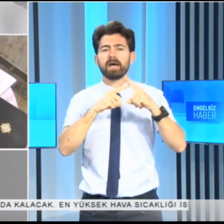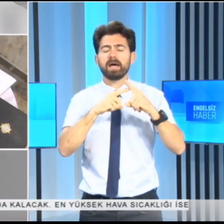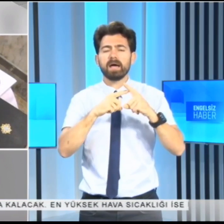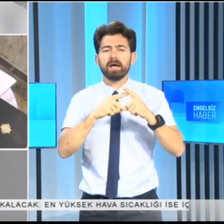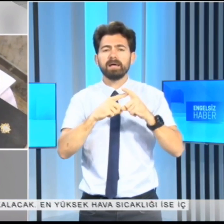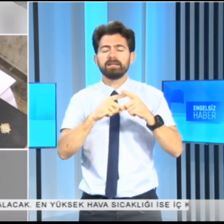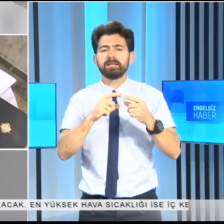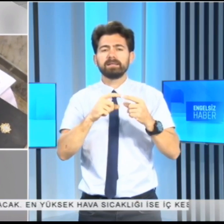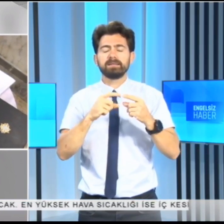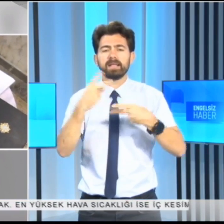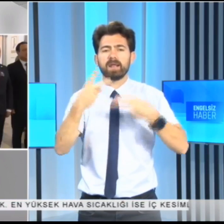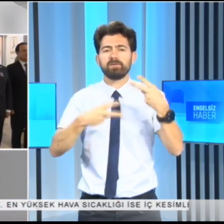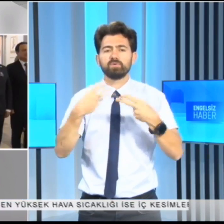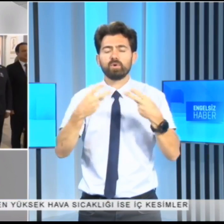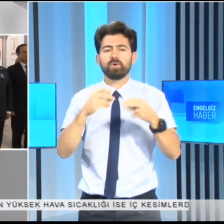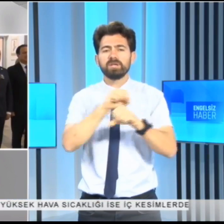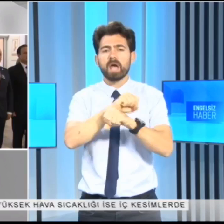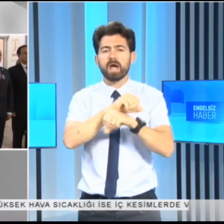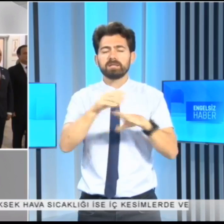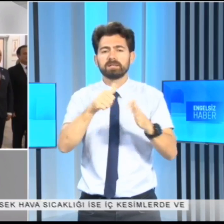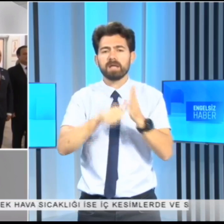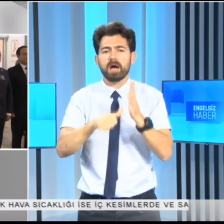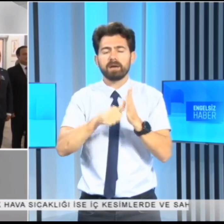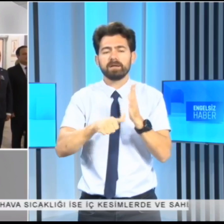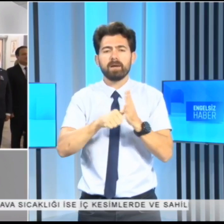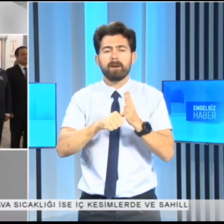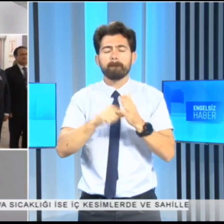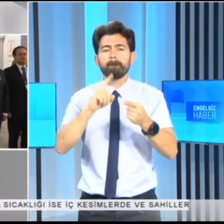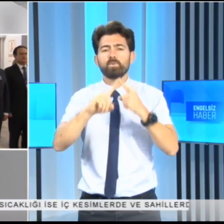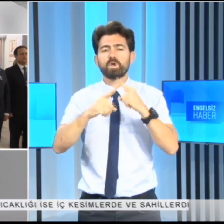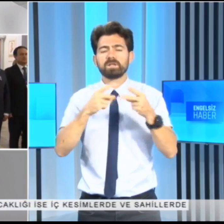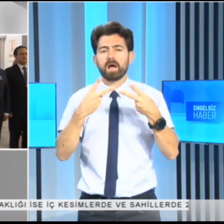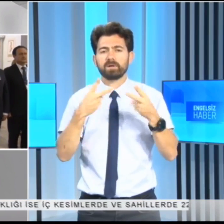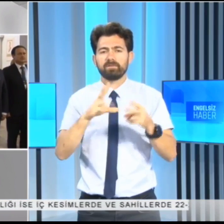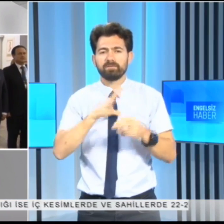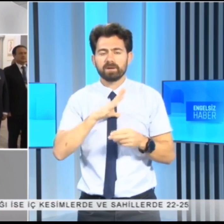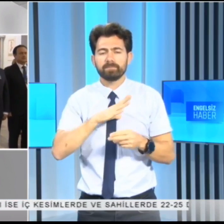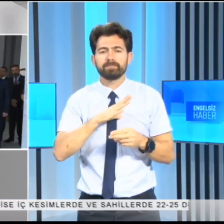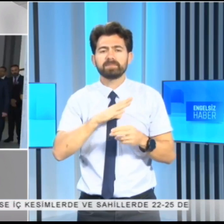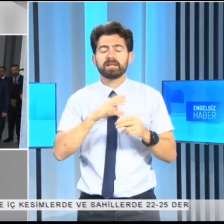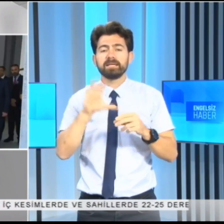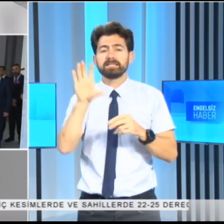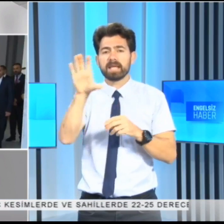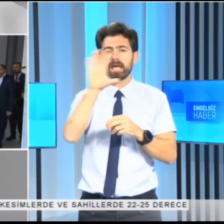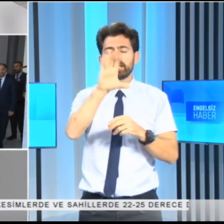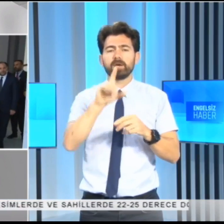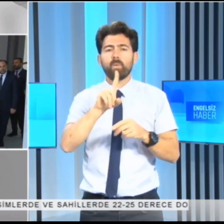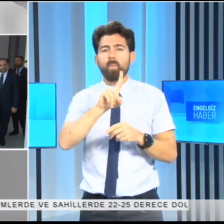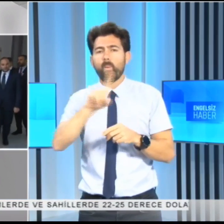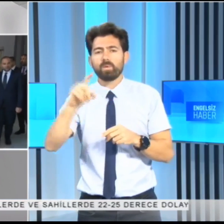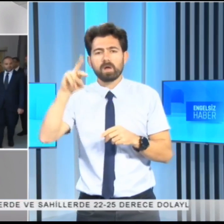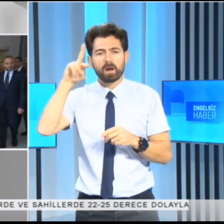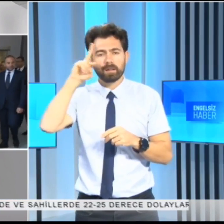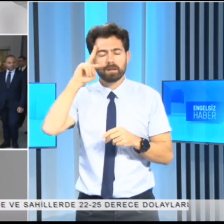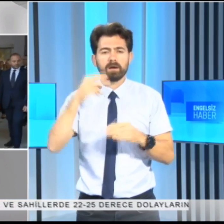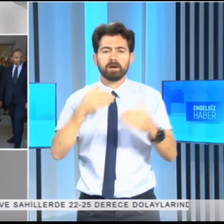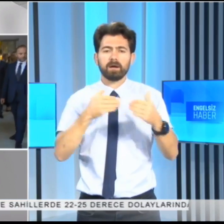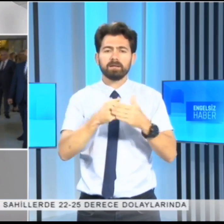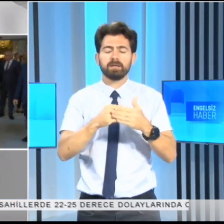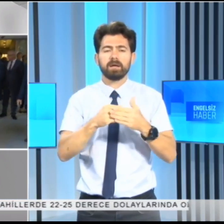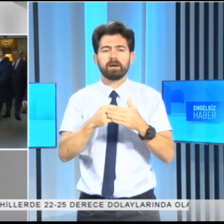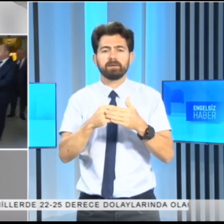Yayıncılık tarihi Müzesinde açıldı sergi 10 arada kadar gezilebilecek